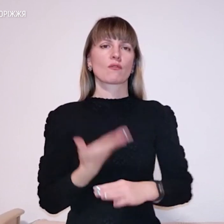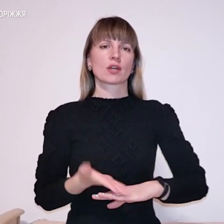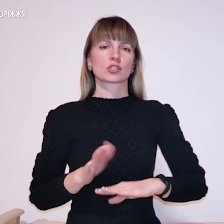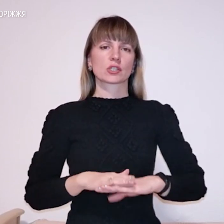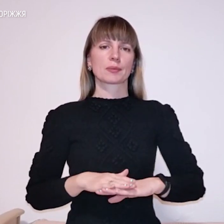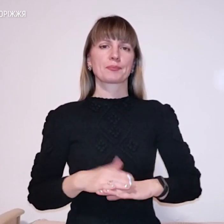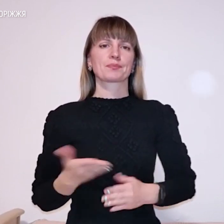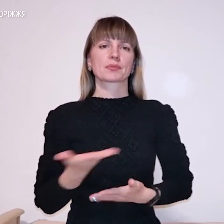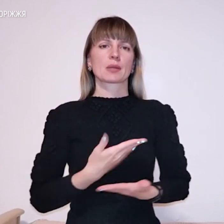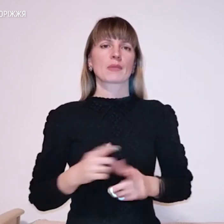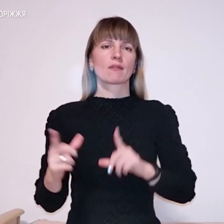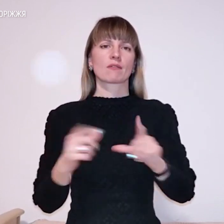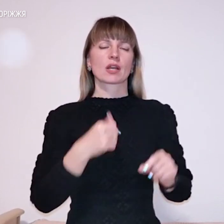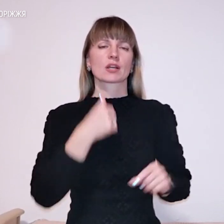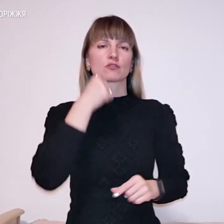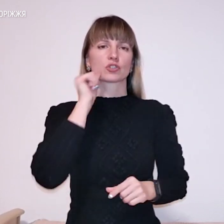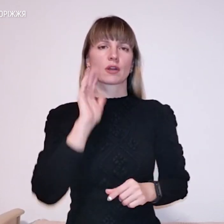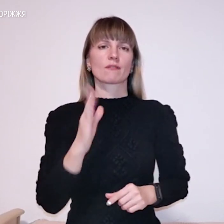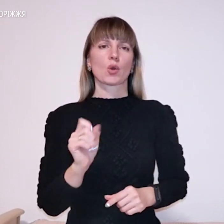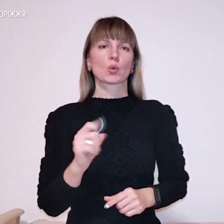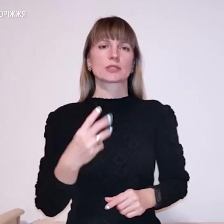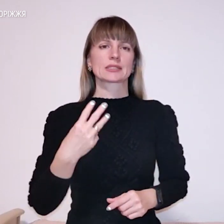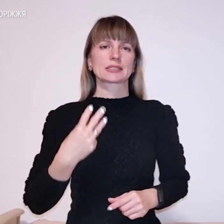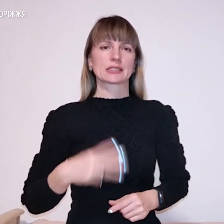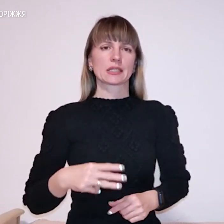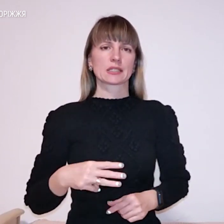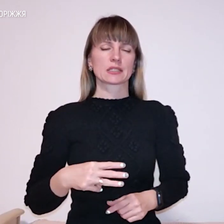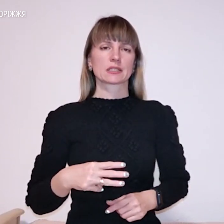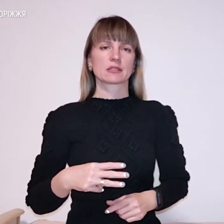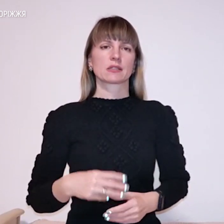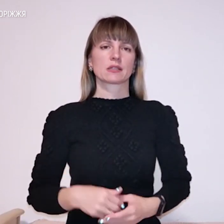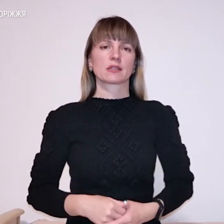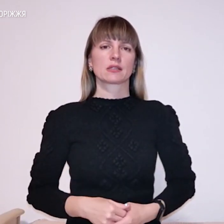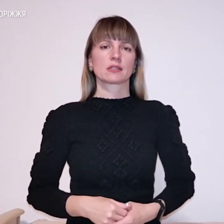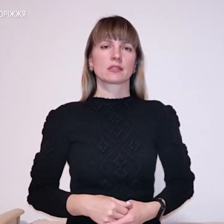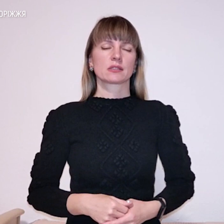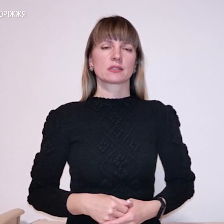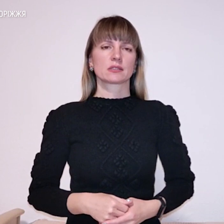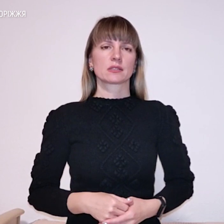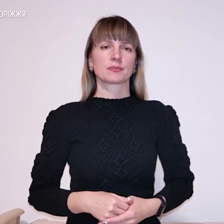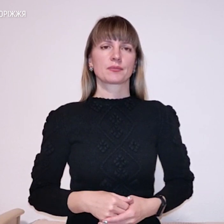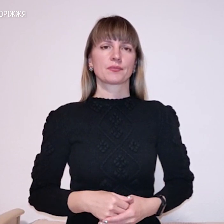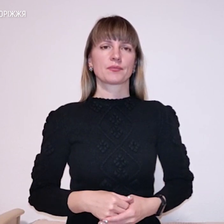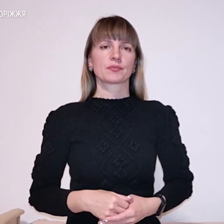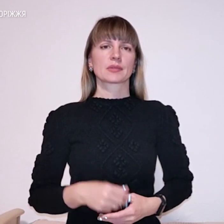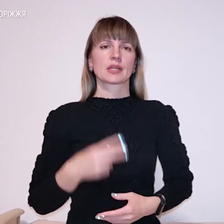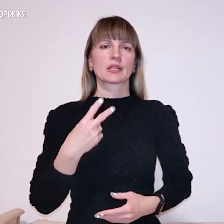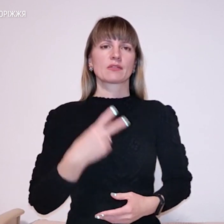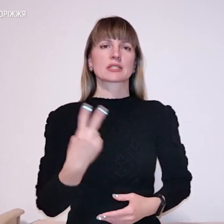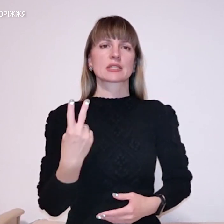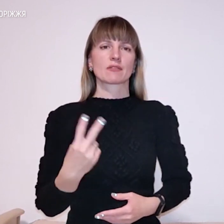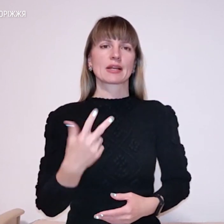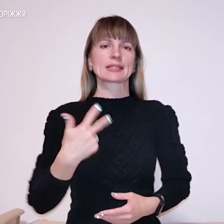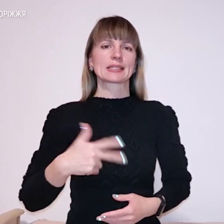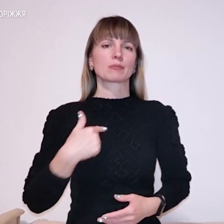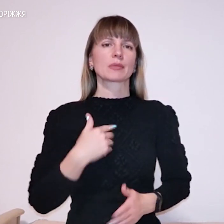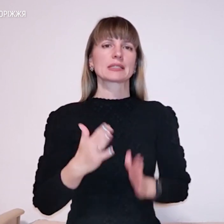Ми виїхали вчора в 11.30. Ми виїхали вчора об 11.30. В 22.30 ми тільки під